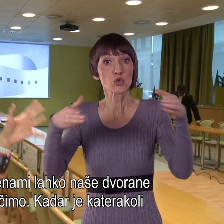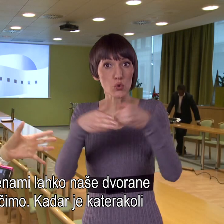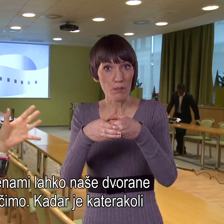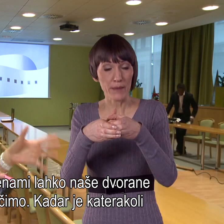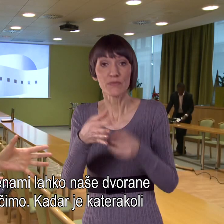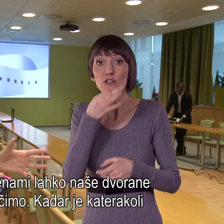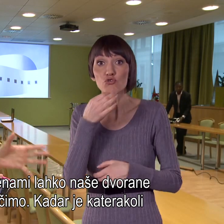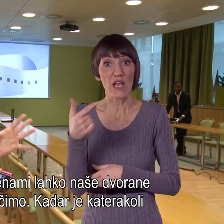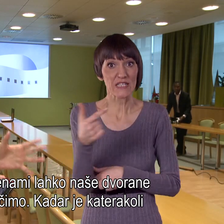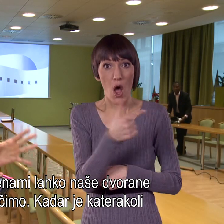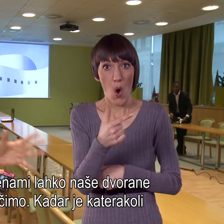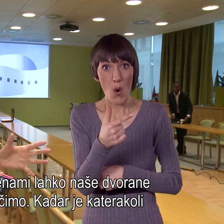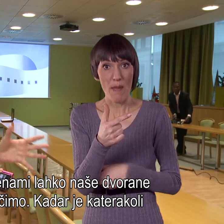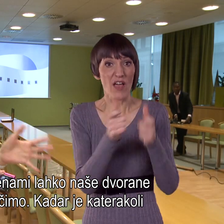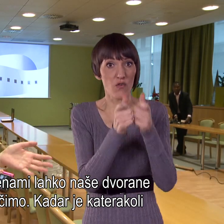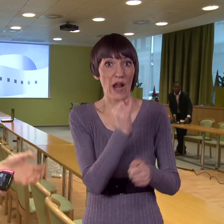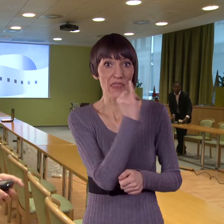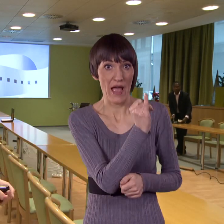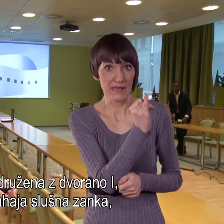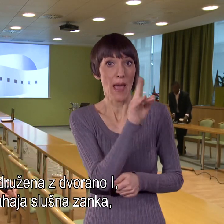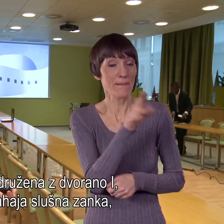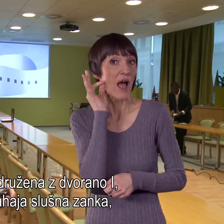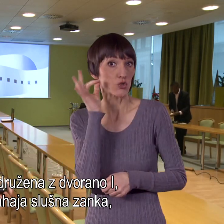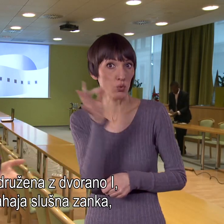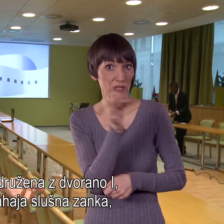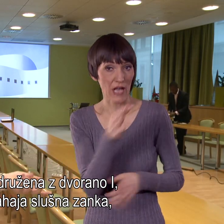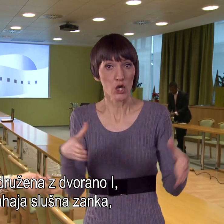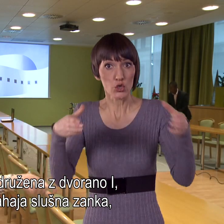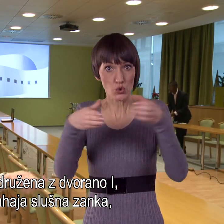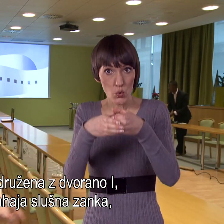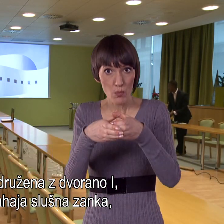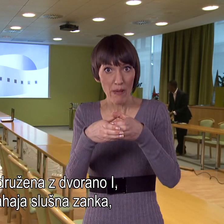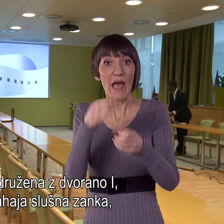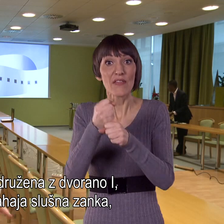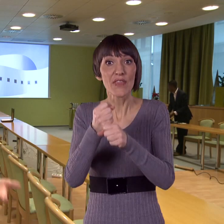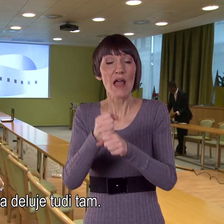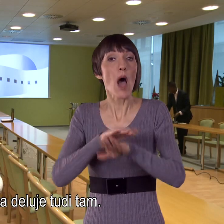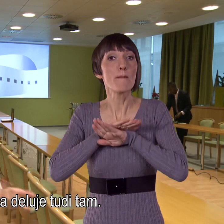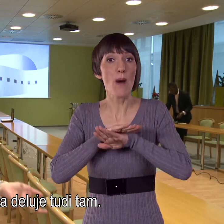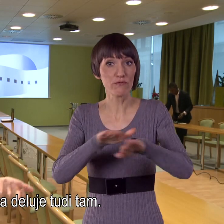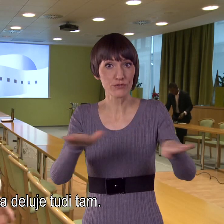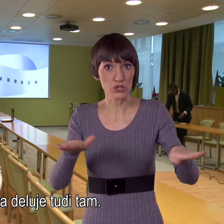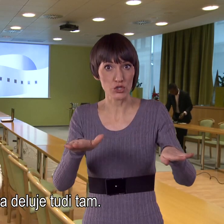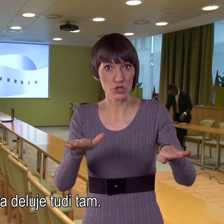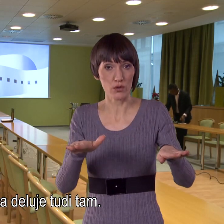dvorana združena z dvorano I, v kateri je indukcijska zanka deluje, torej v katerikoli kombinaciji z dvorano